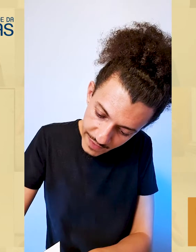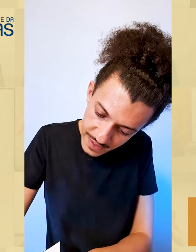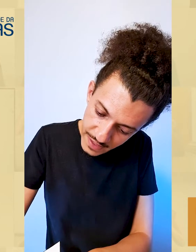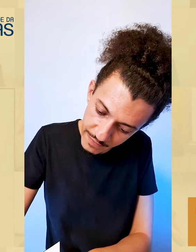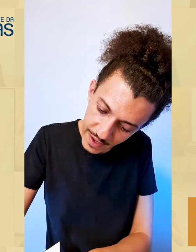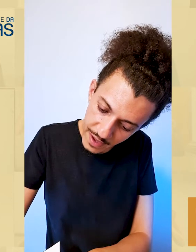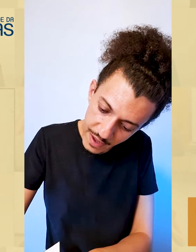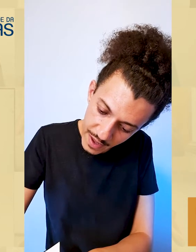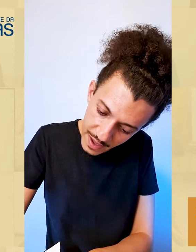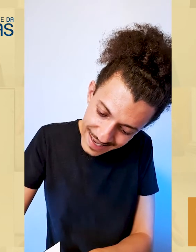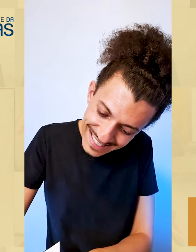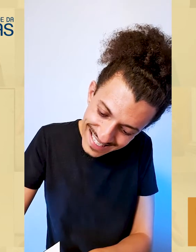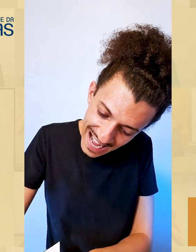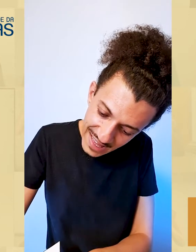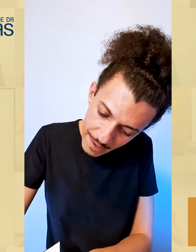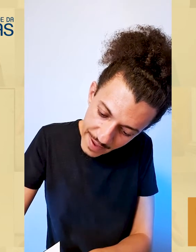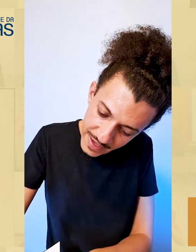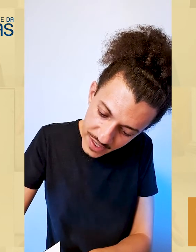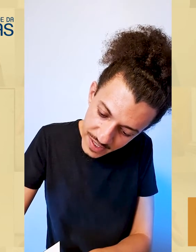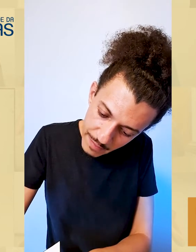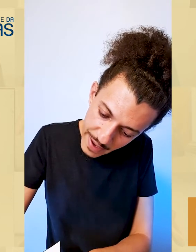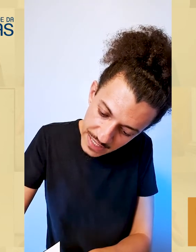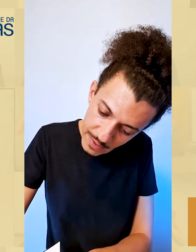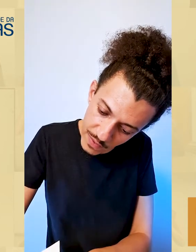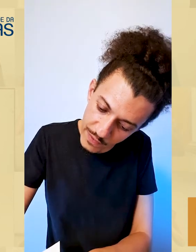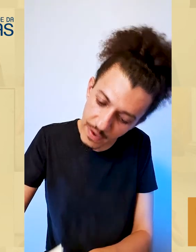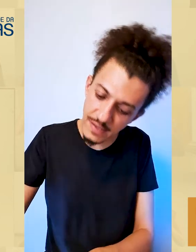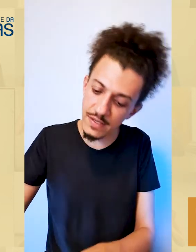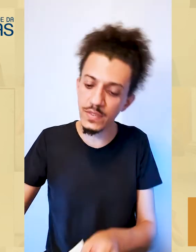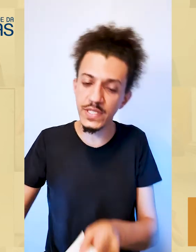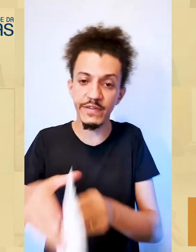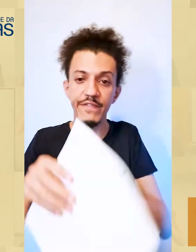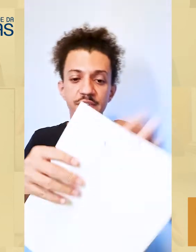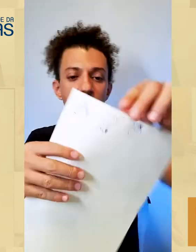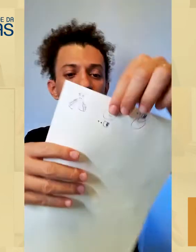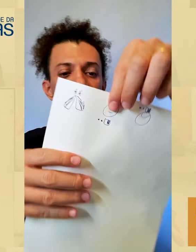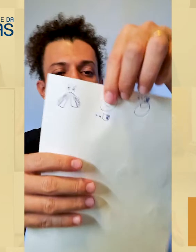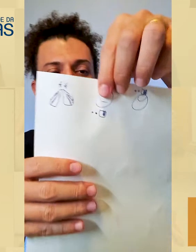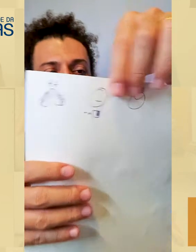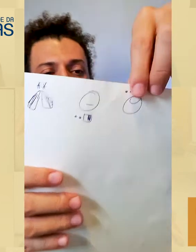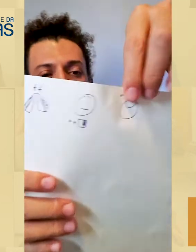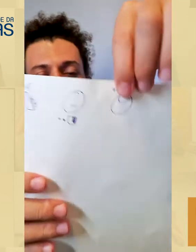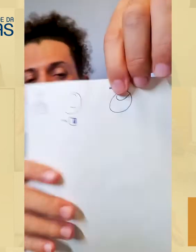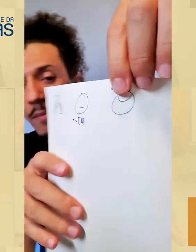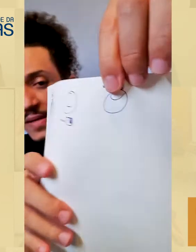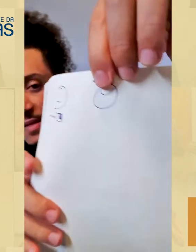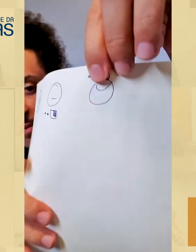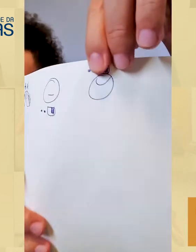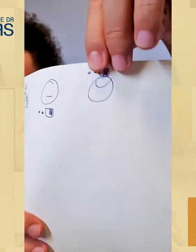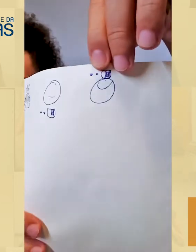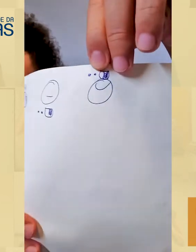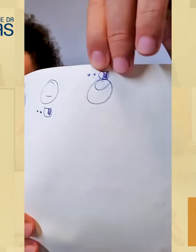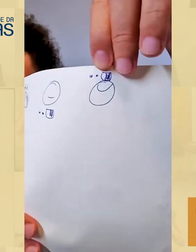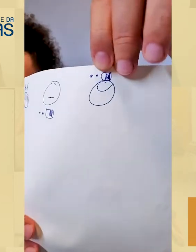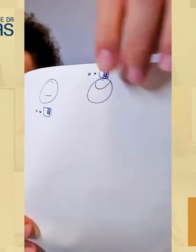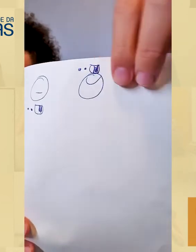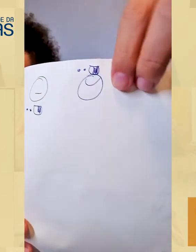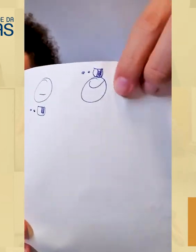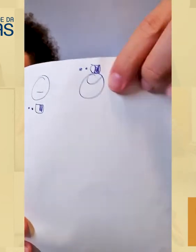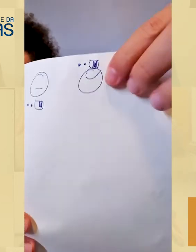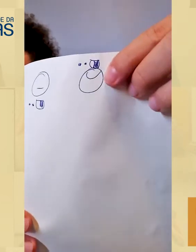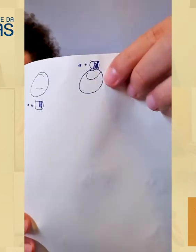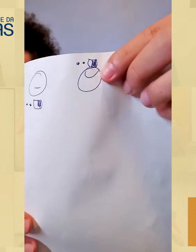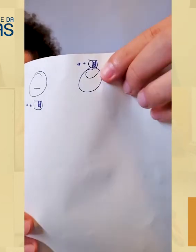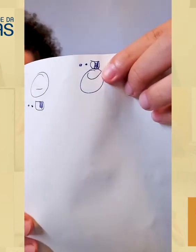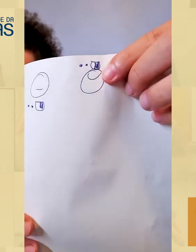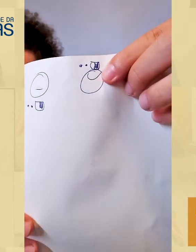Você vai escrever exatamente essa mesma configuração. Você vai fazer um círculo da cabeça também, tá vendo? mas você